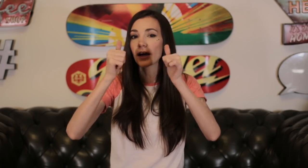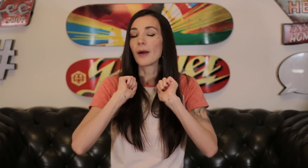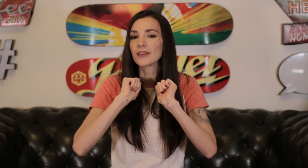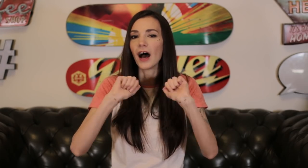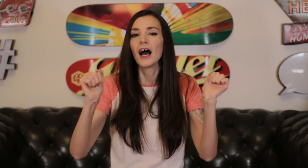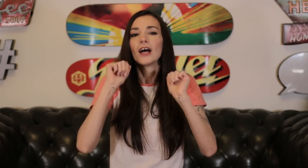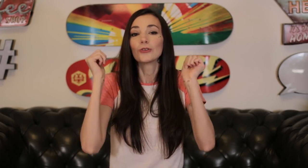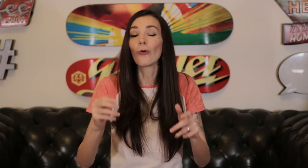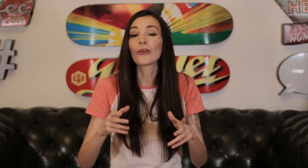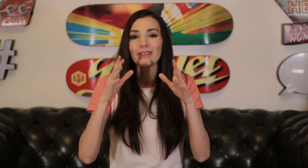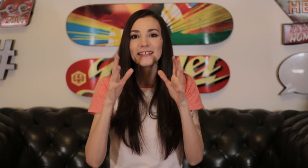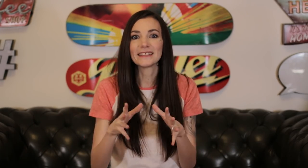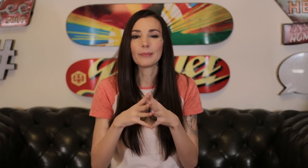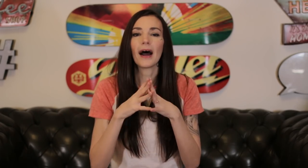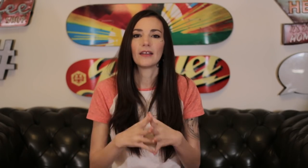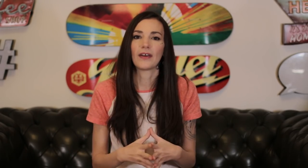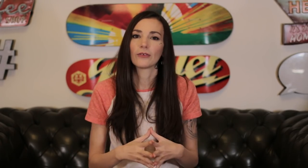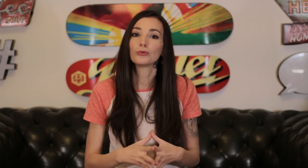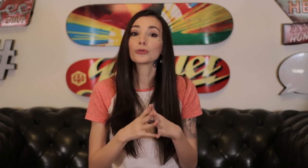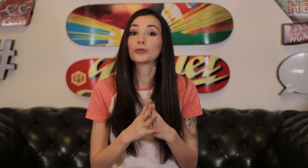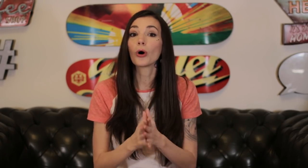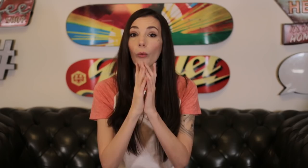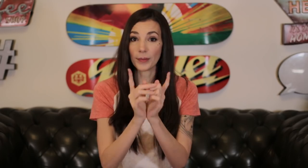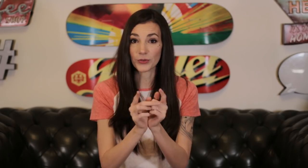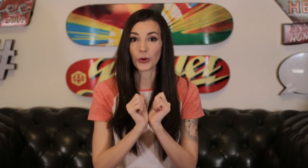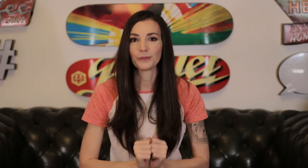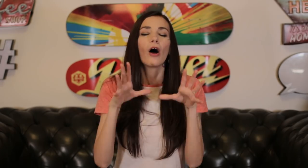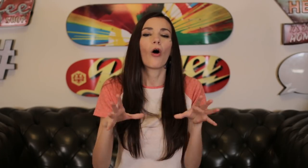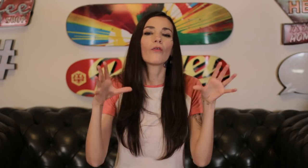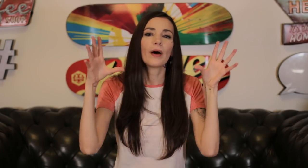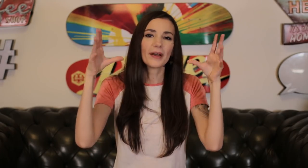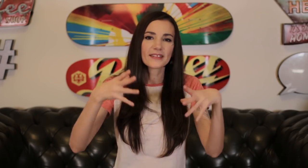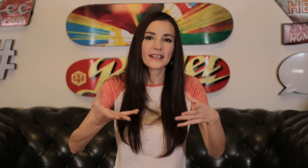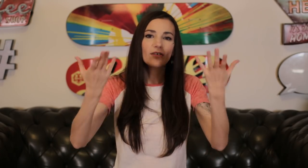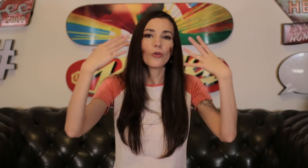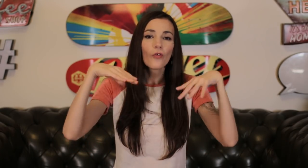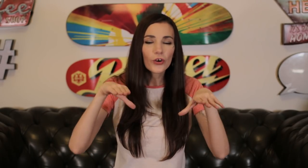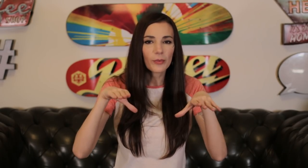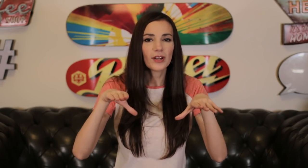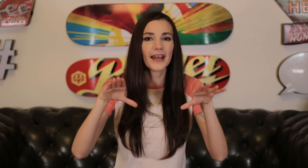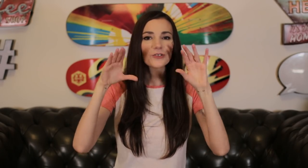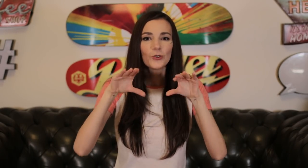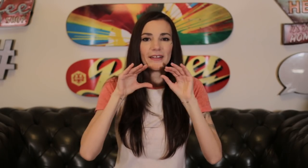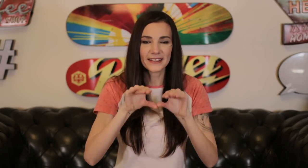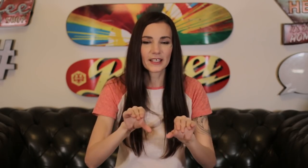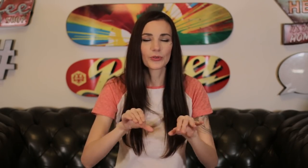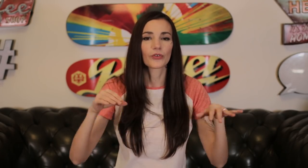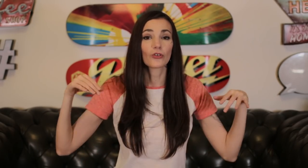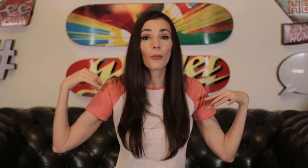comme ça. Donc n'hésitez pas à aller faire un tour sur Websourd. On va passer au vocabulaire de la description. Dans un